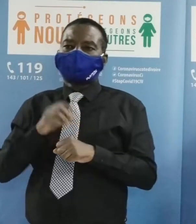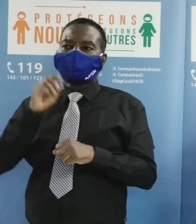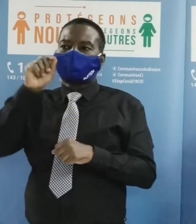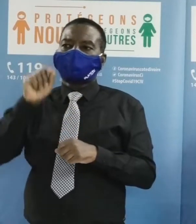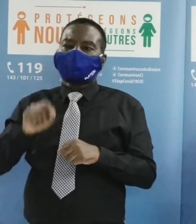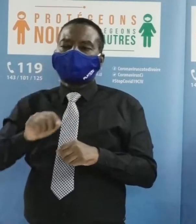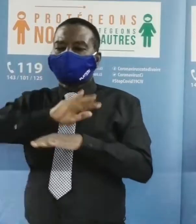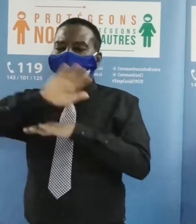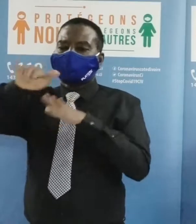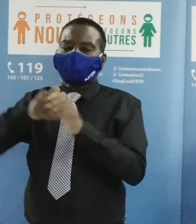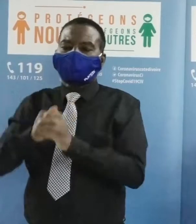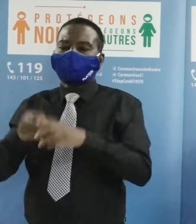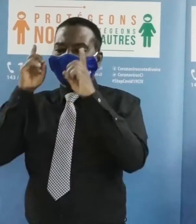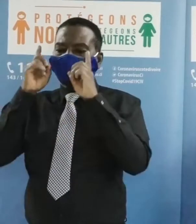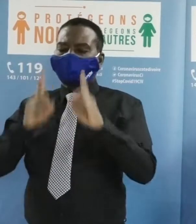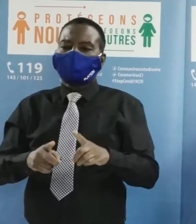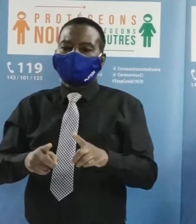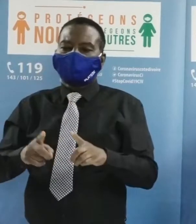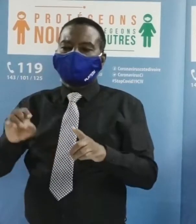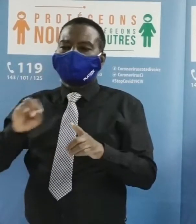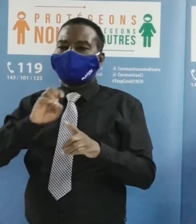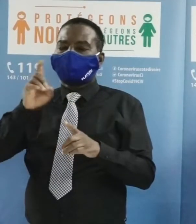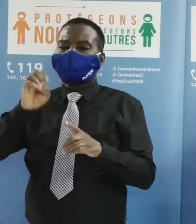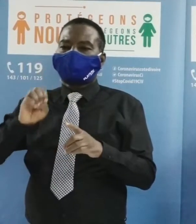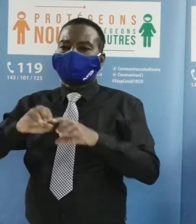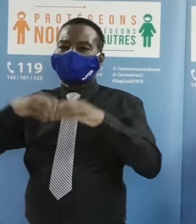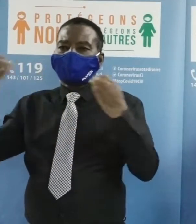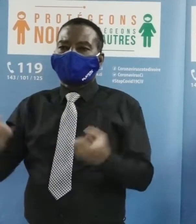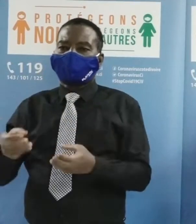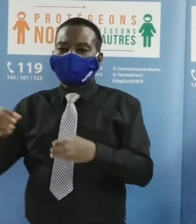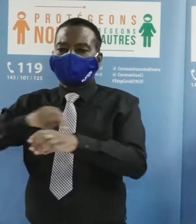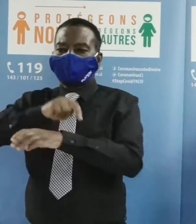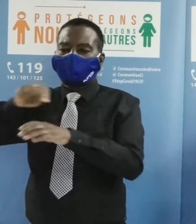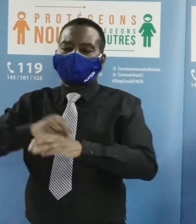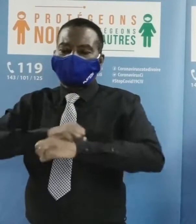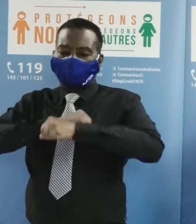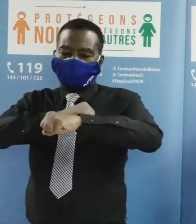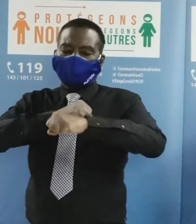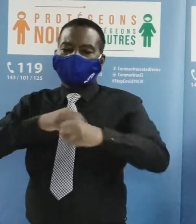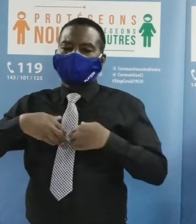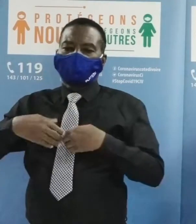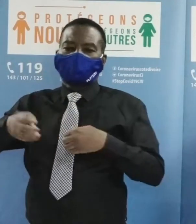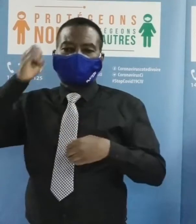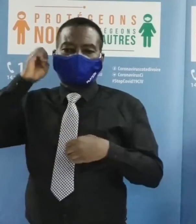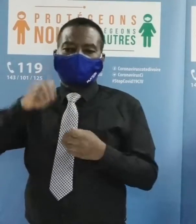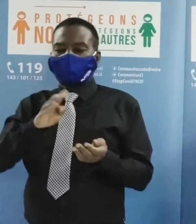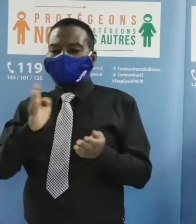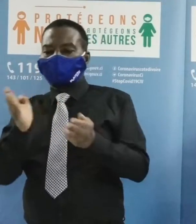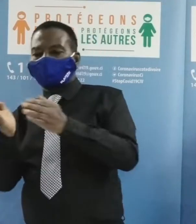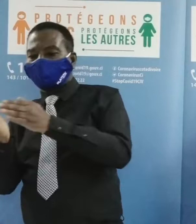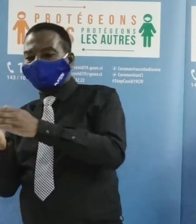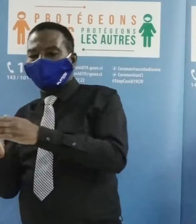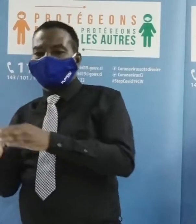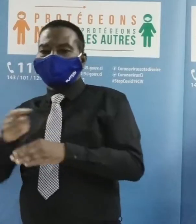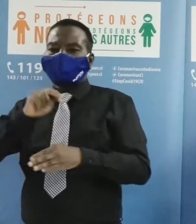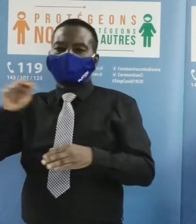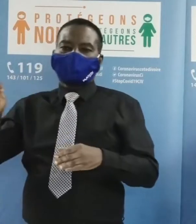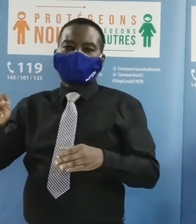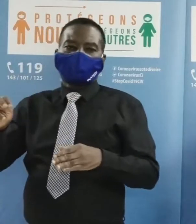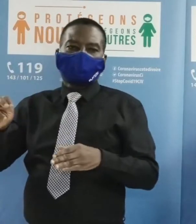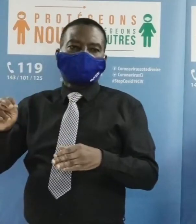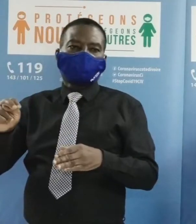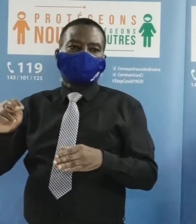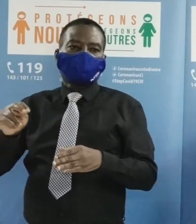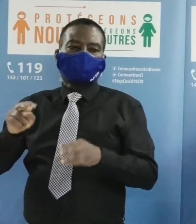toutes les décisions du comité national de sécurité ont été déclinées au niveau donc